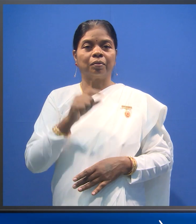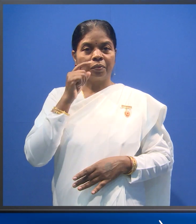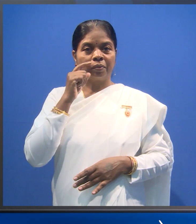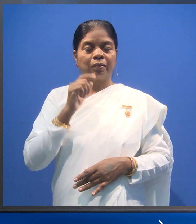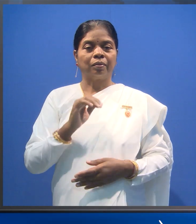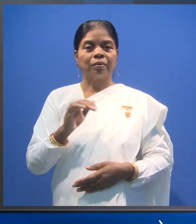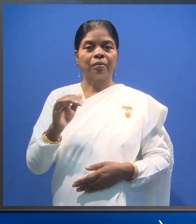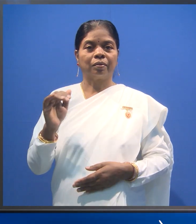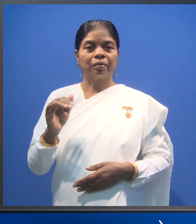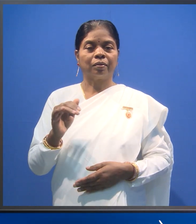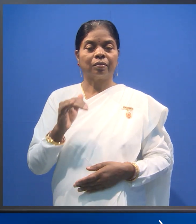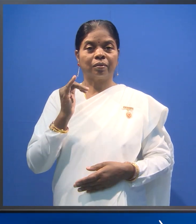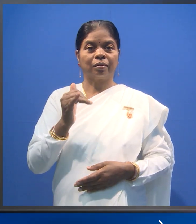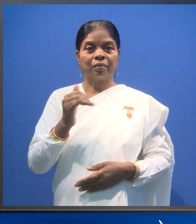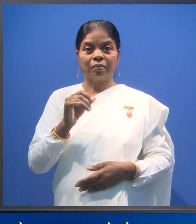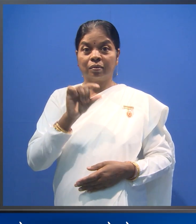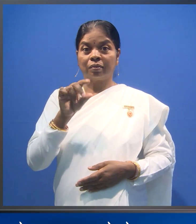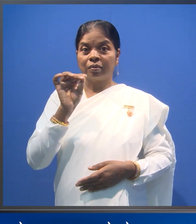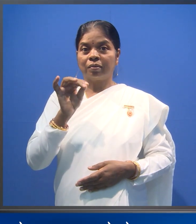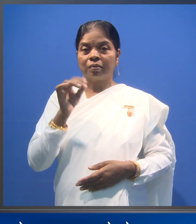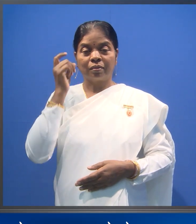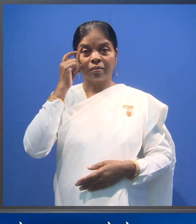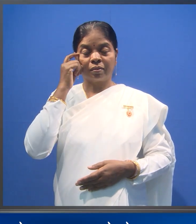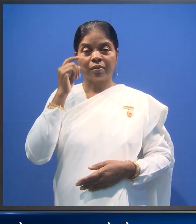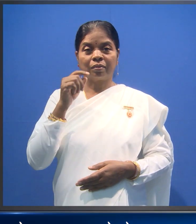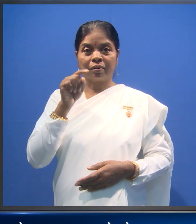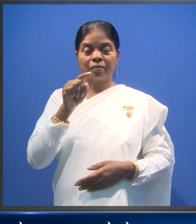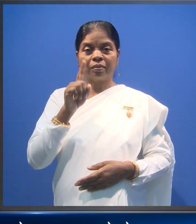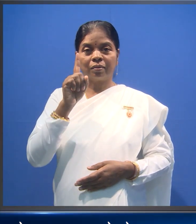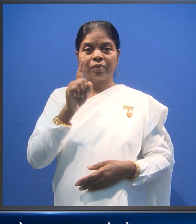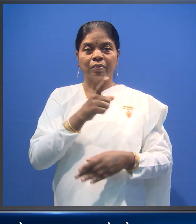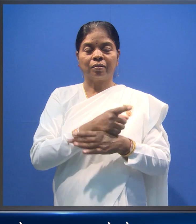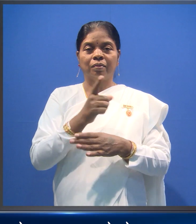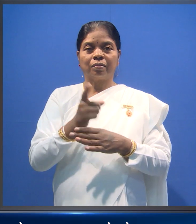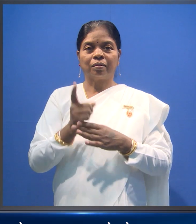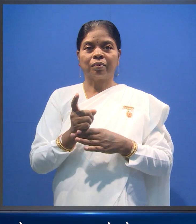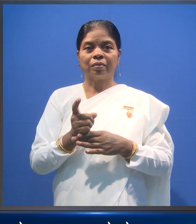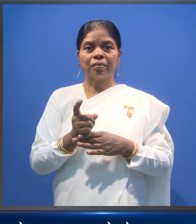मुलामध्ये असलेले गुण आईने ओळखल्यामुळे ते एक सुप्रसिद्ध